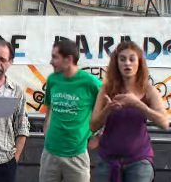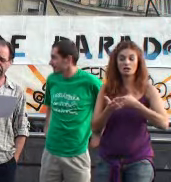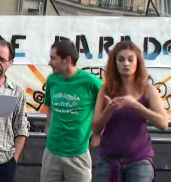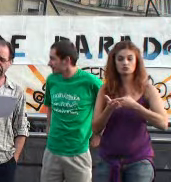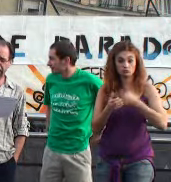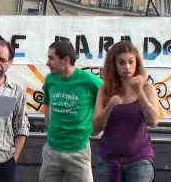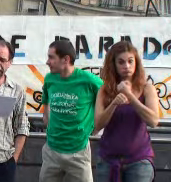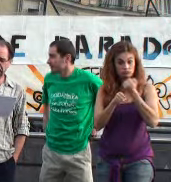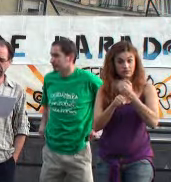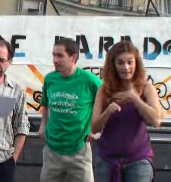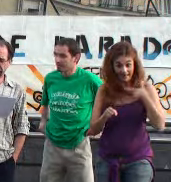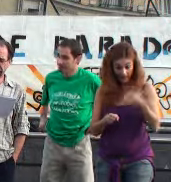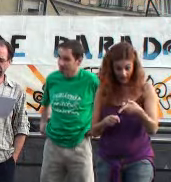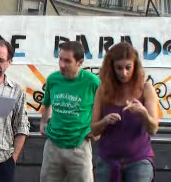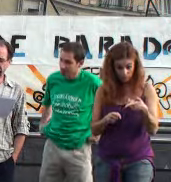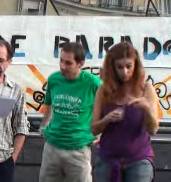marcha.